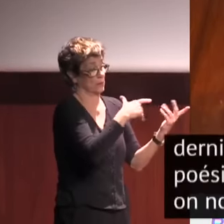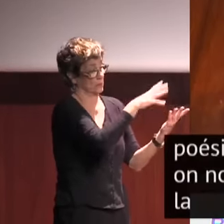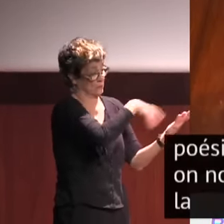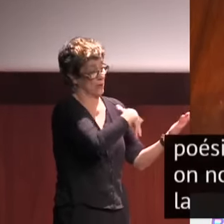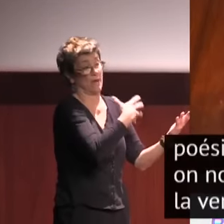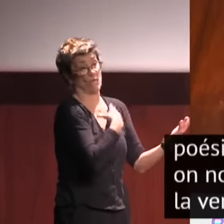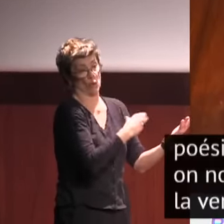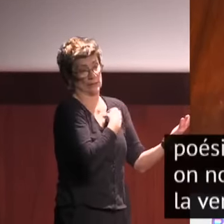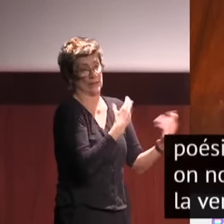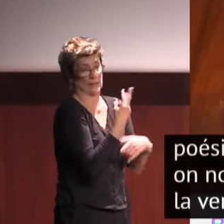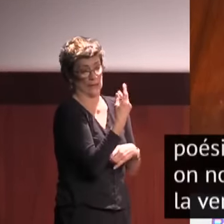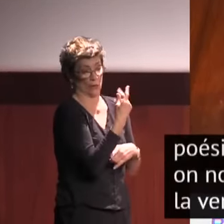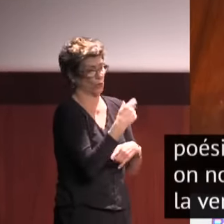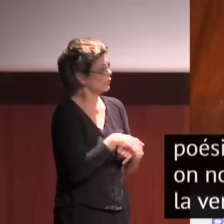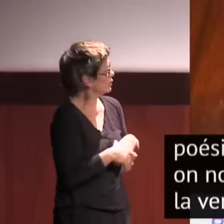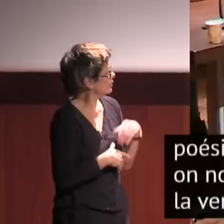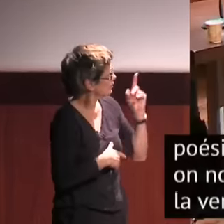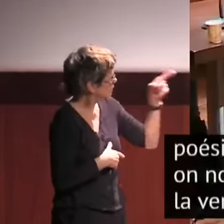à la version française.